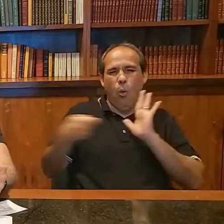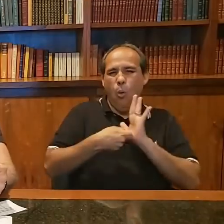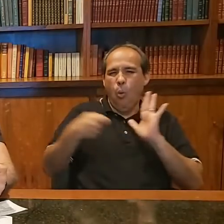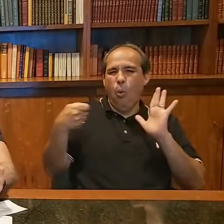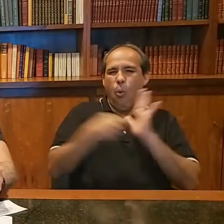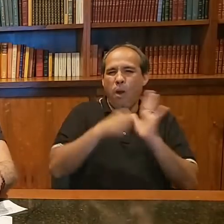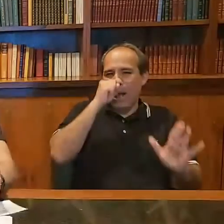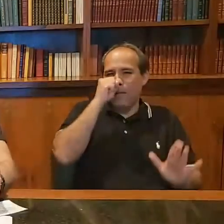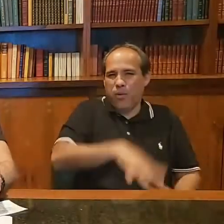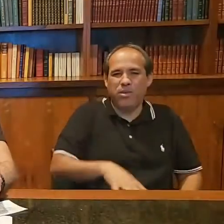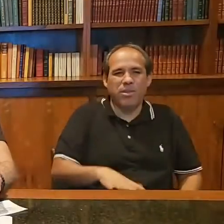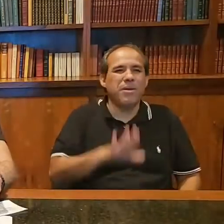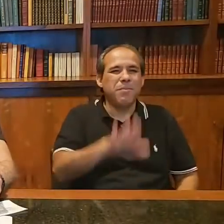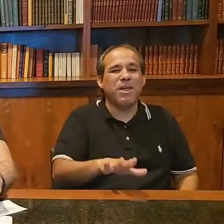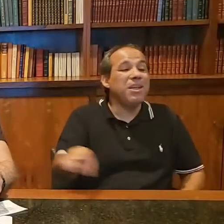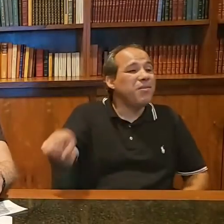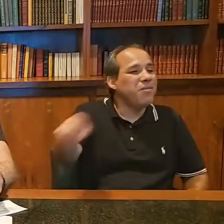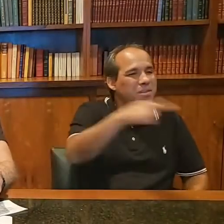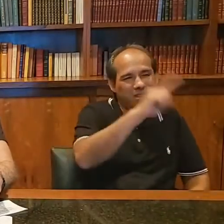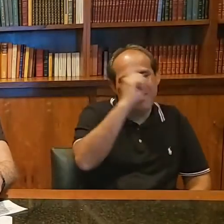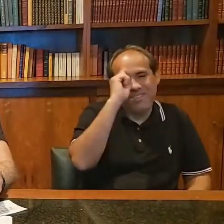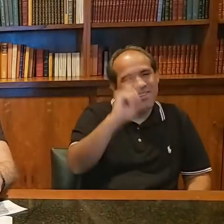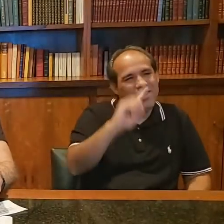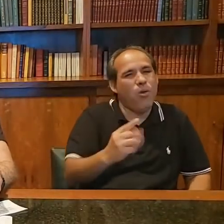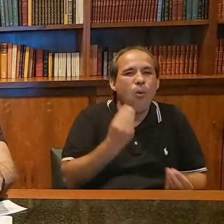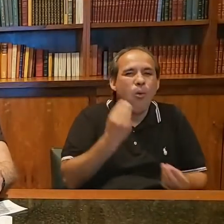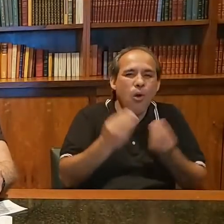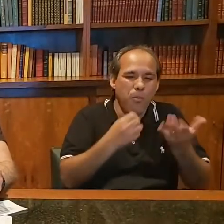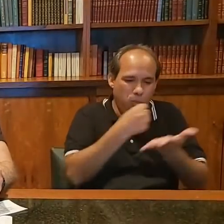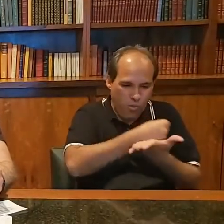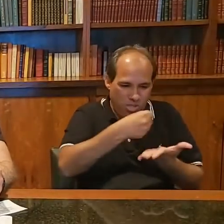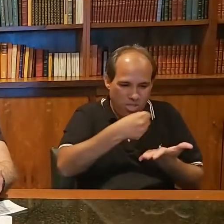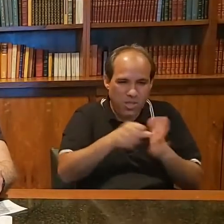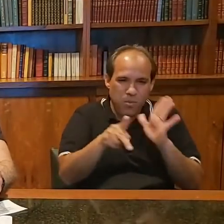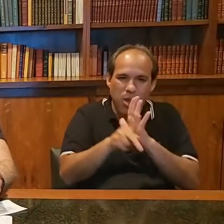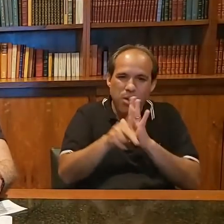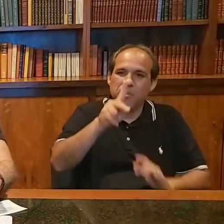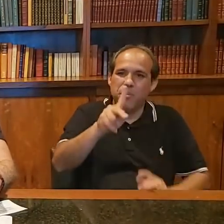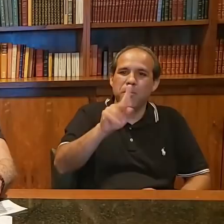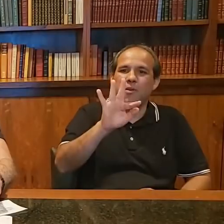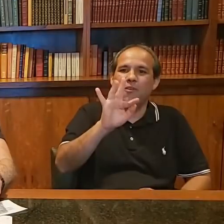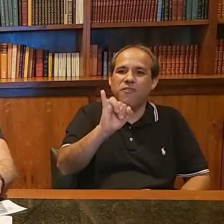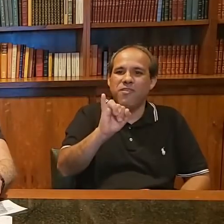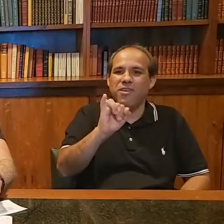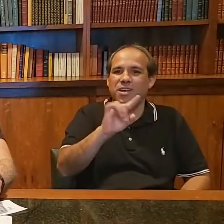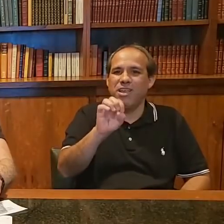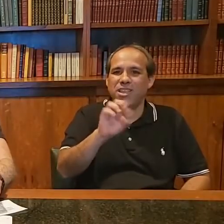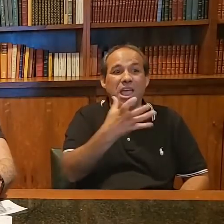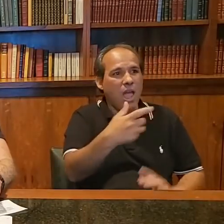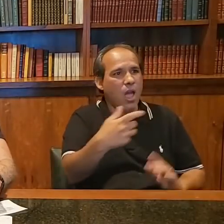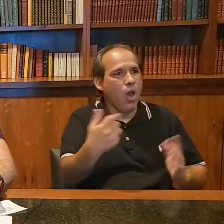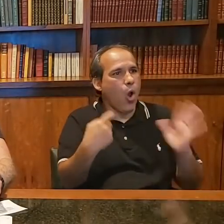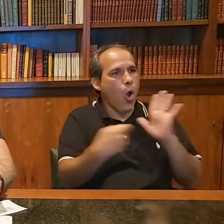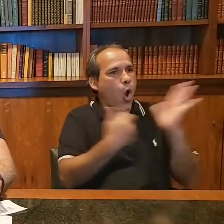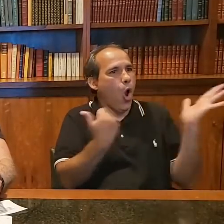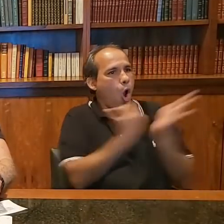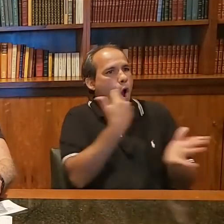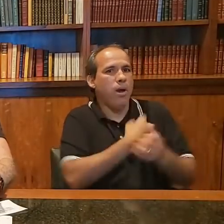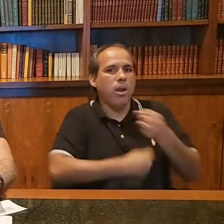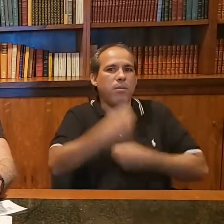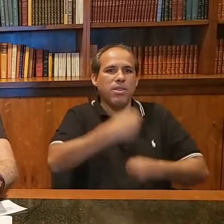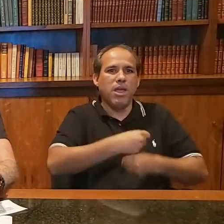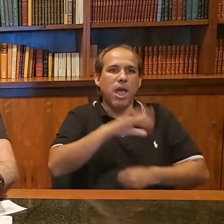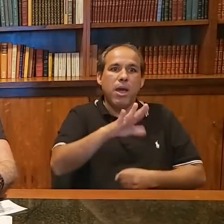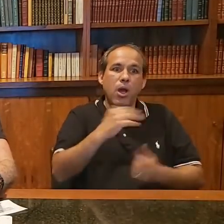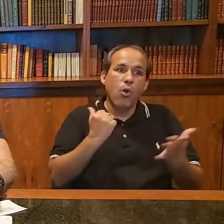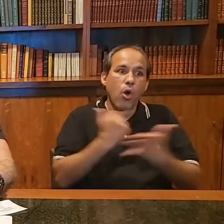O pessoal que não sabe, né, o que era o contrato da Pfizer, que a gente tivesse comprado ano passado. O comprado ano passado, pessoal, era para